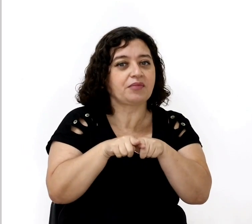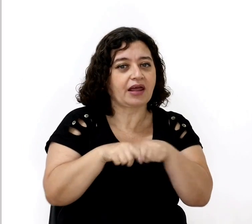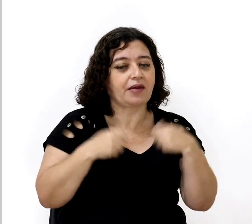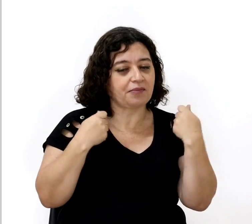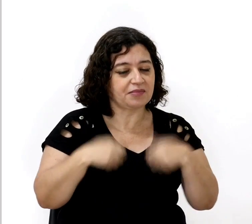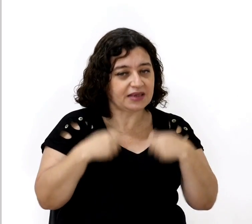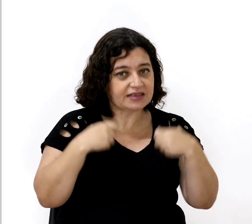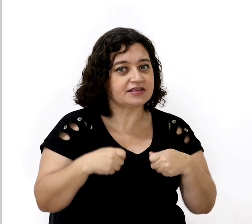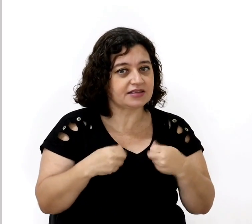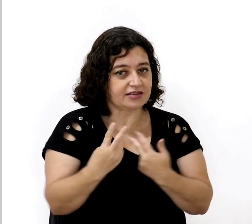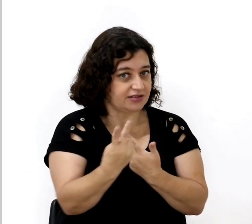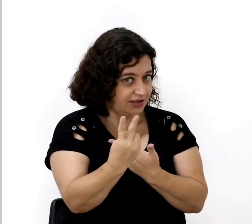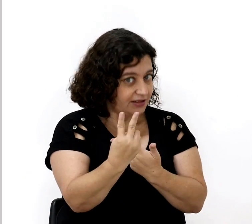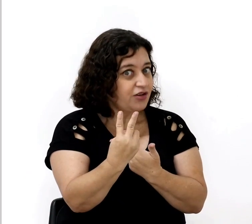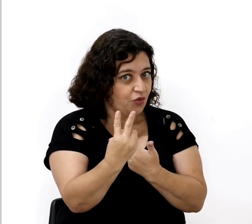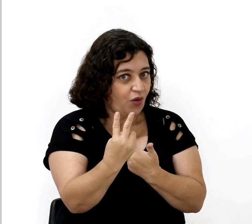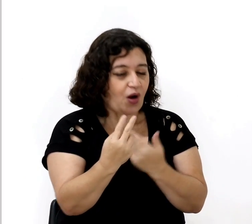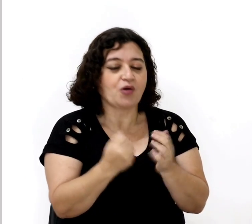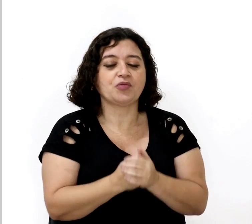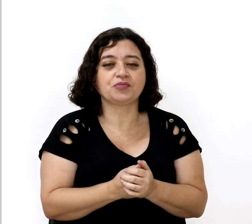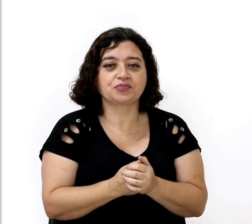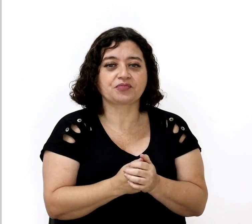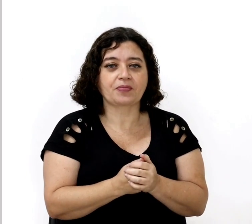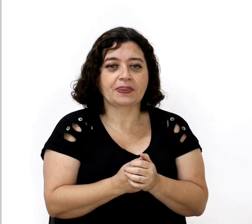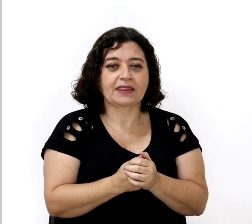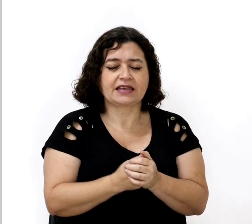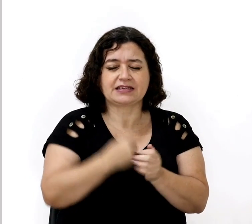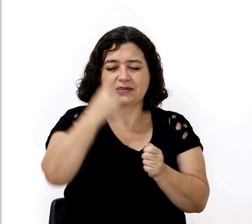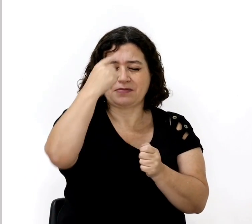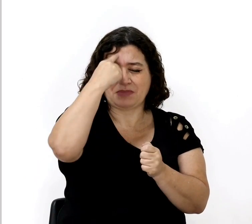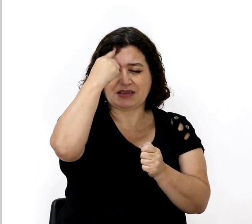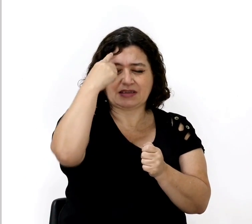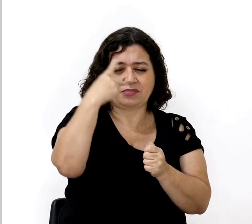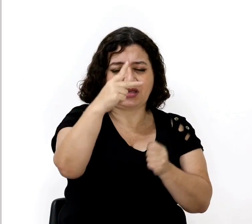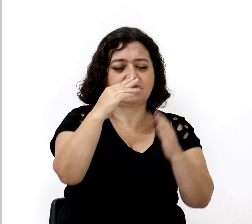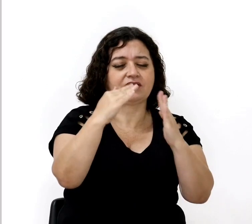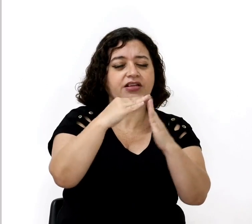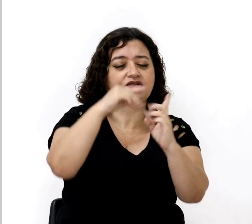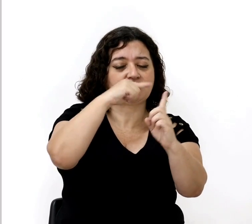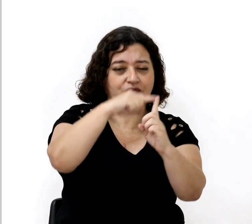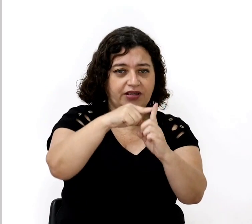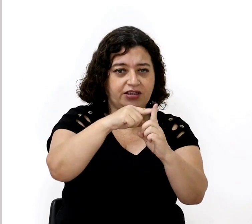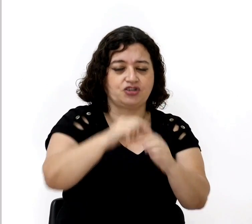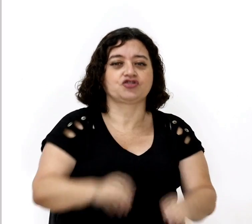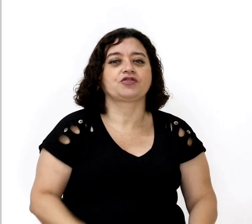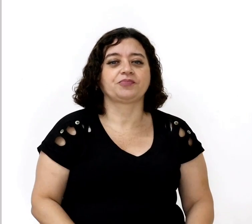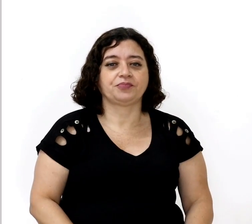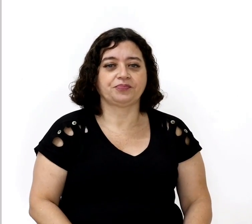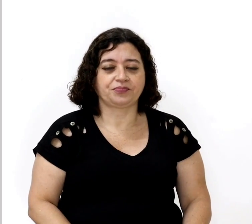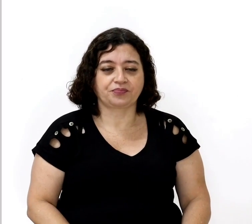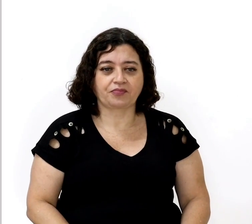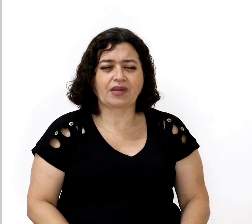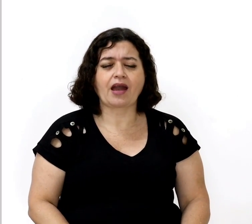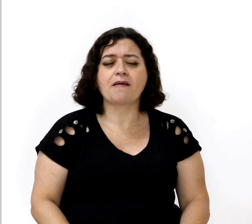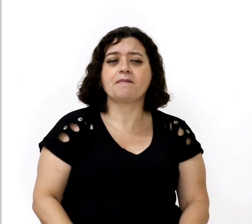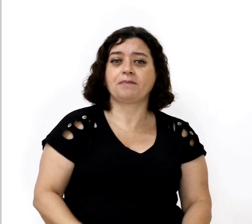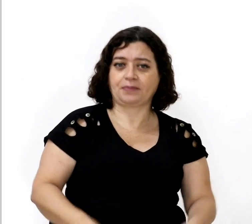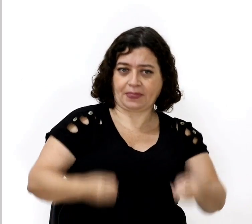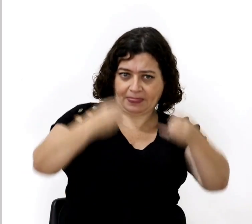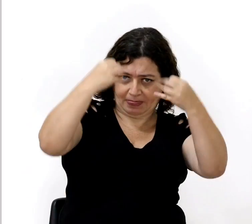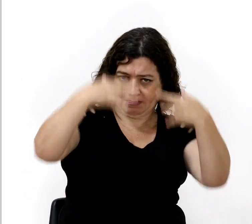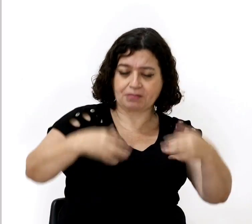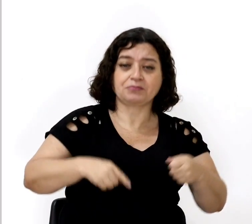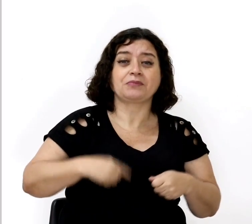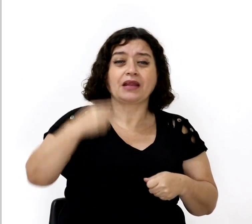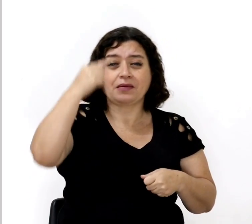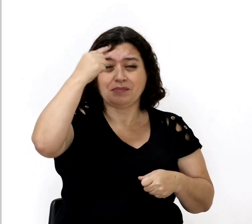precisa tentar fazer essa autorreflexão aí na sua igreja, né? E aqui está dizendo assim, ó, reflita sobre